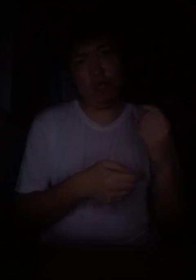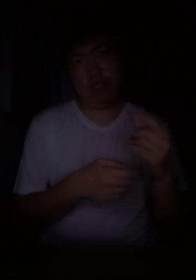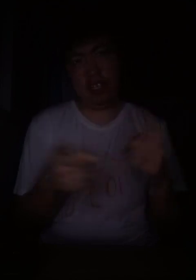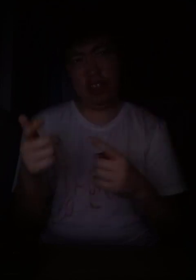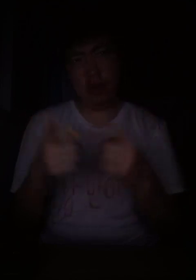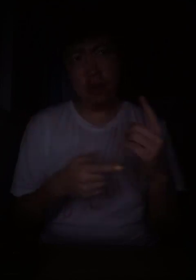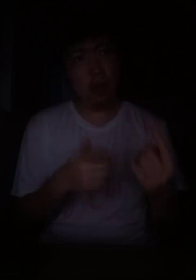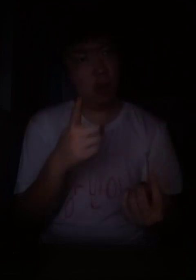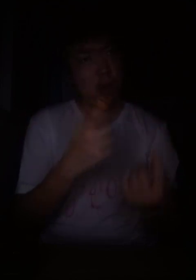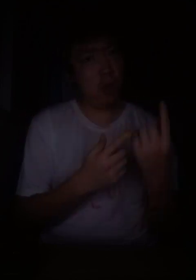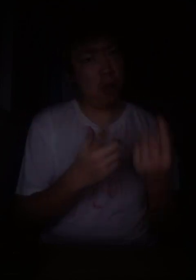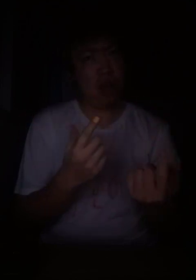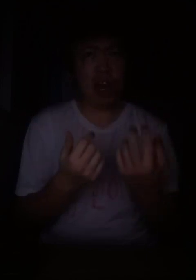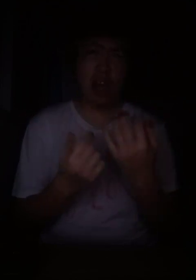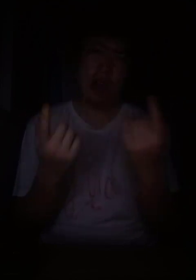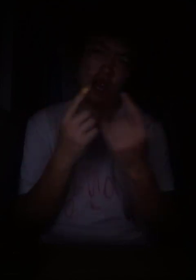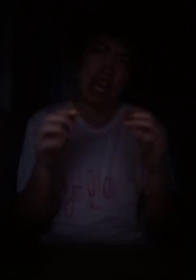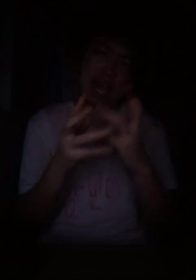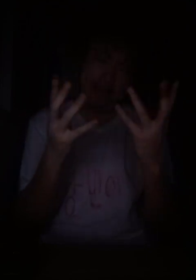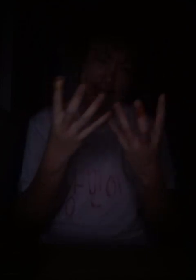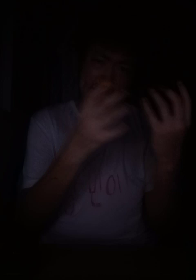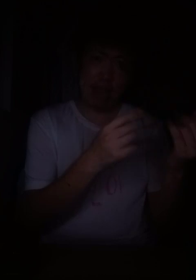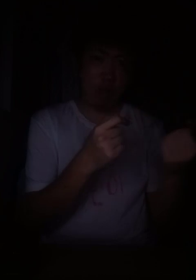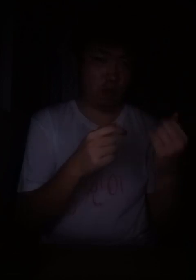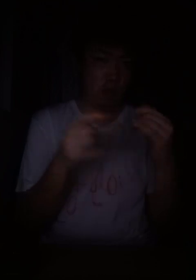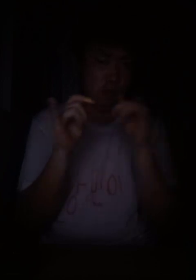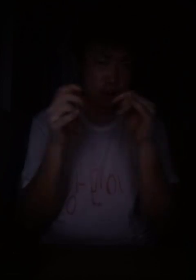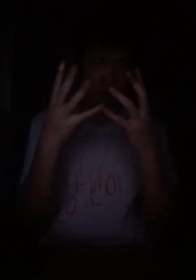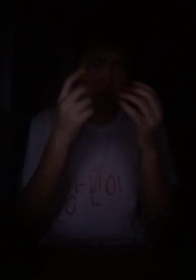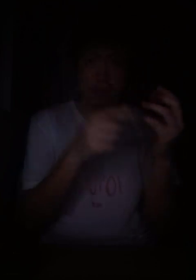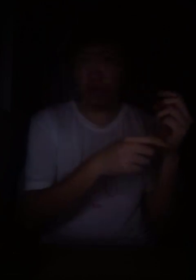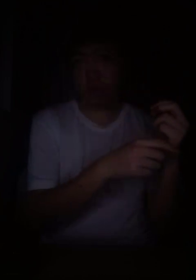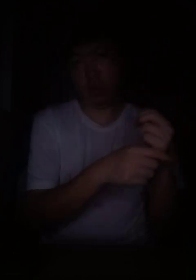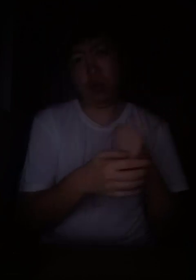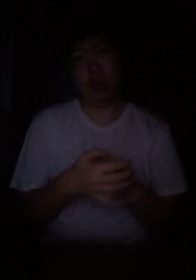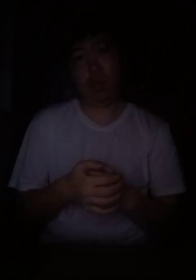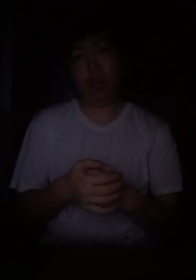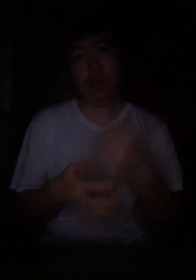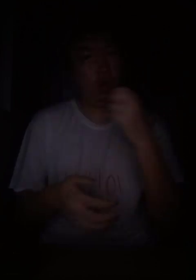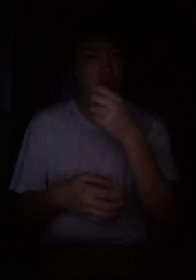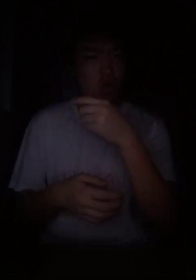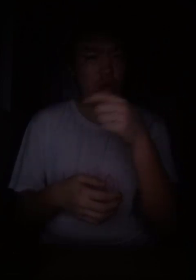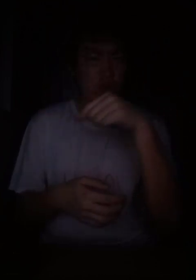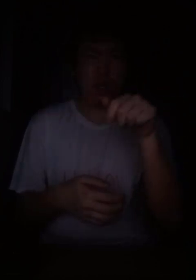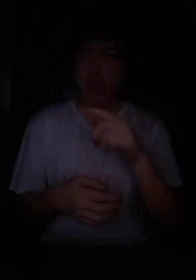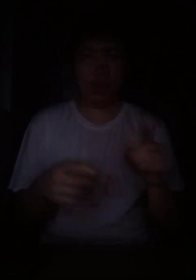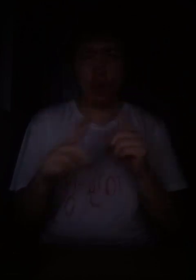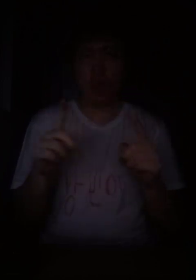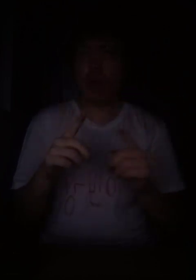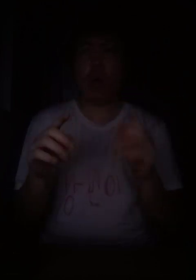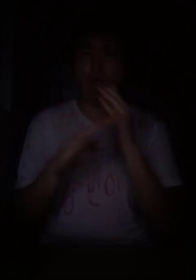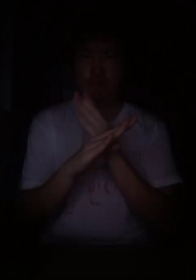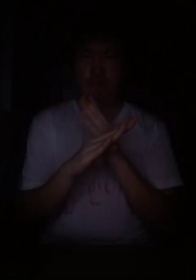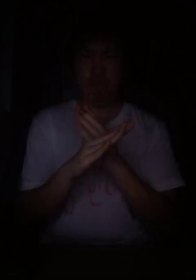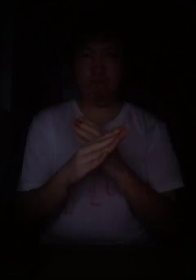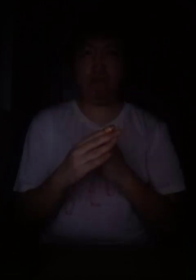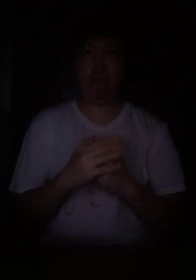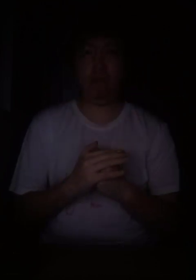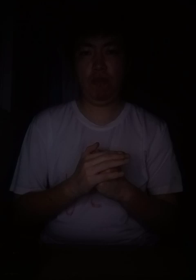위험하고 또 사람들이 많이 모이는 곳이라서 네. 보통 수십 명의 경찰을 동원하지 않으면 검거가 어렵습니다. 네. 그리고